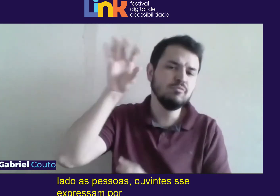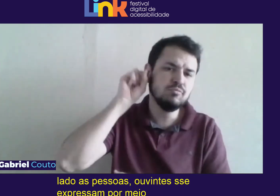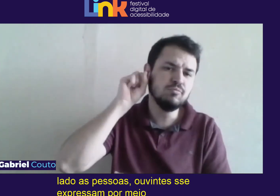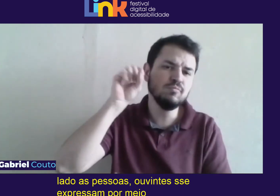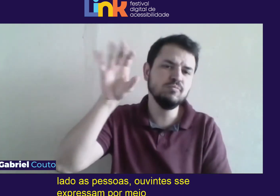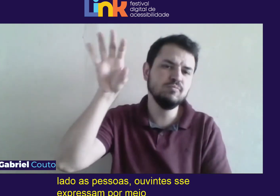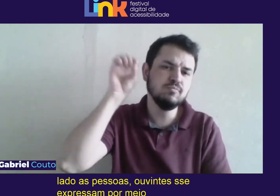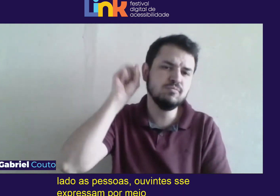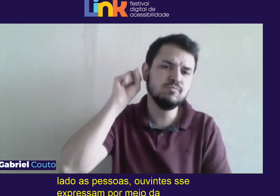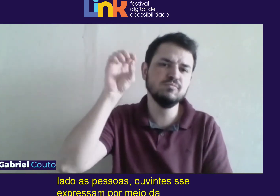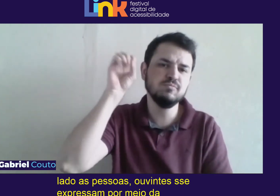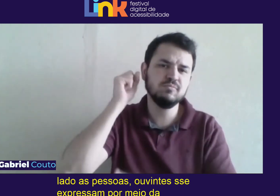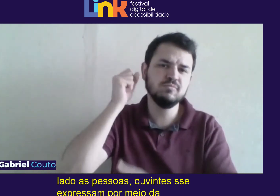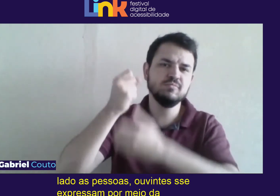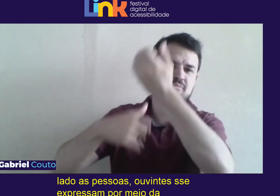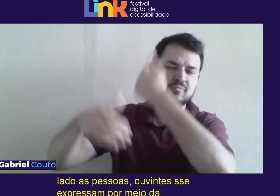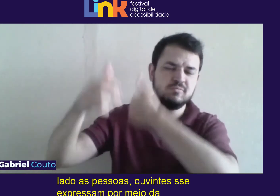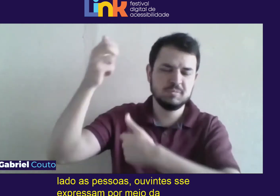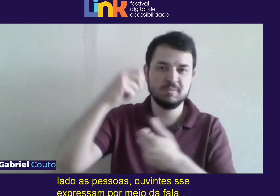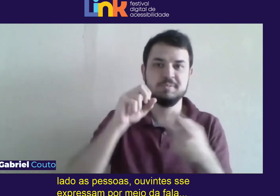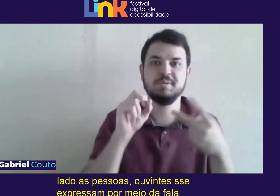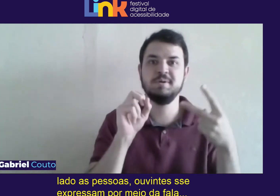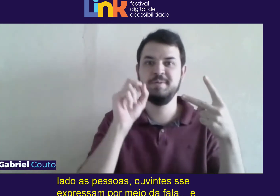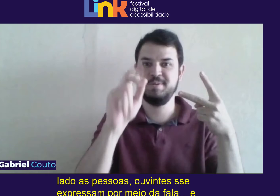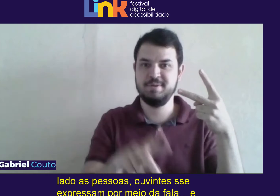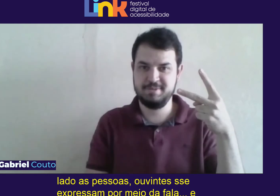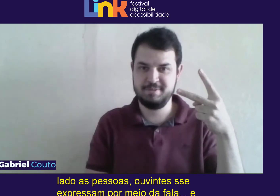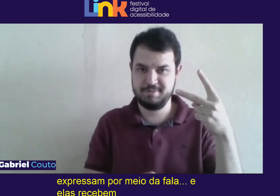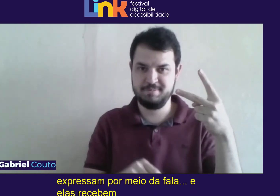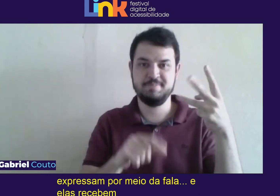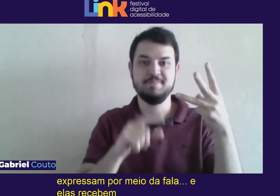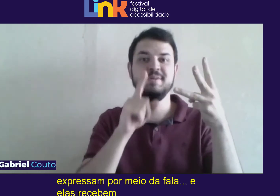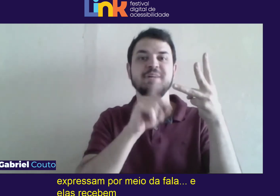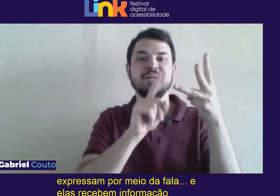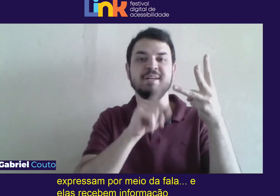E elas recebem informação pelo canal auditivo.